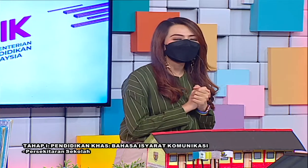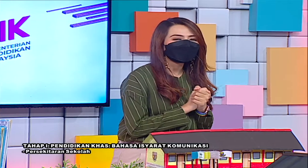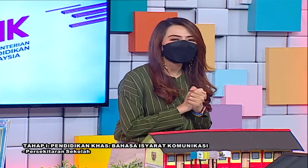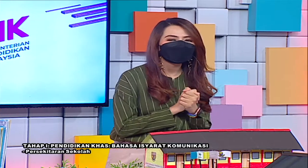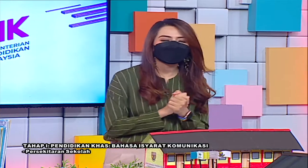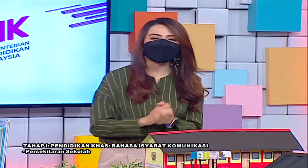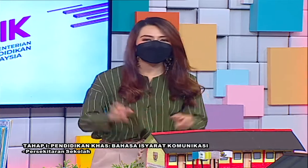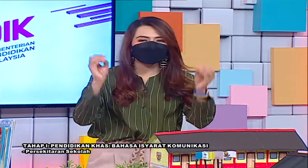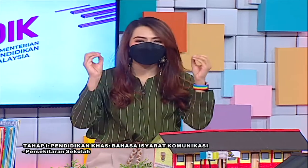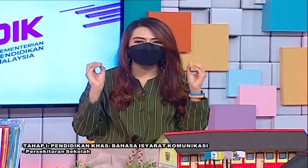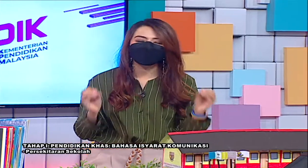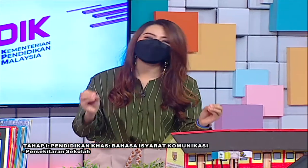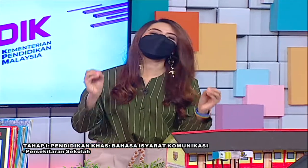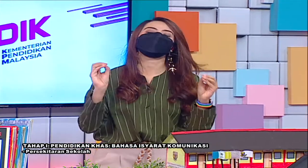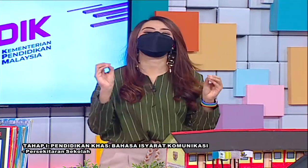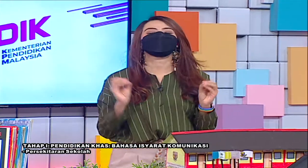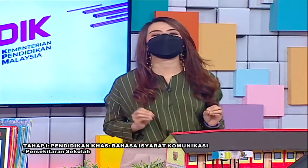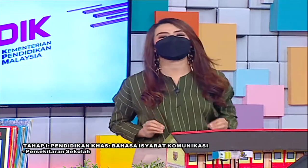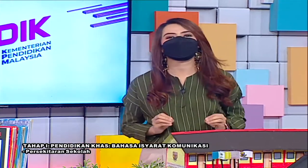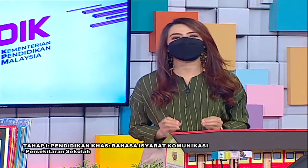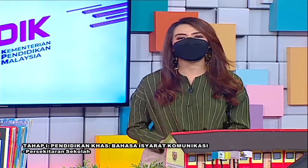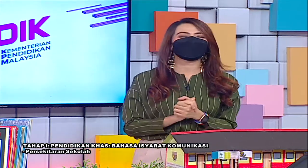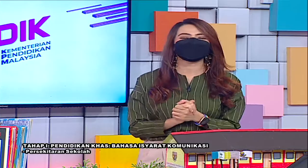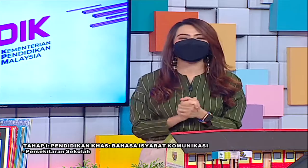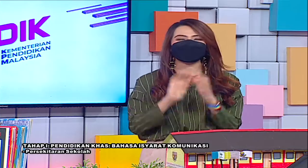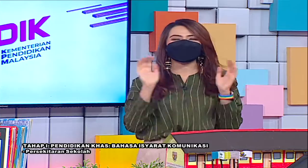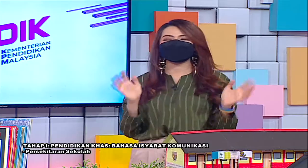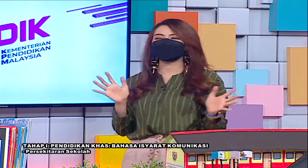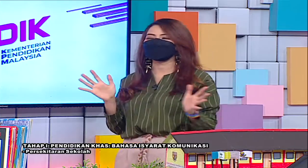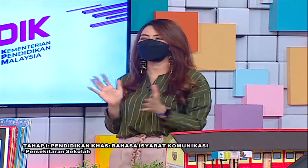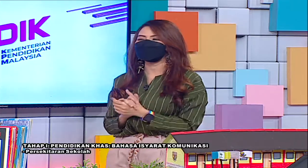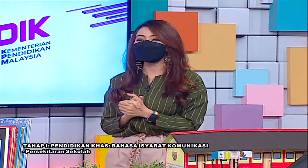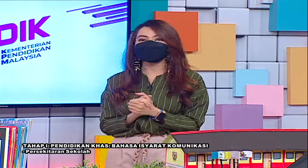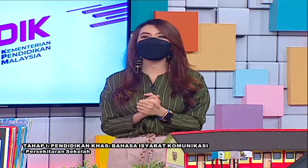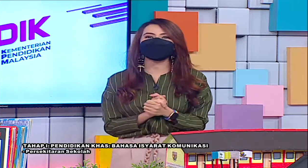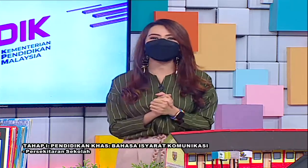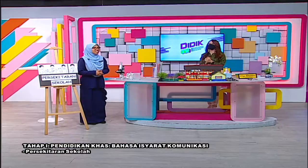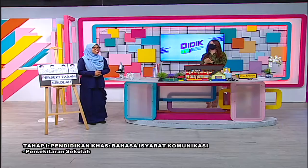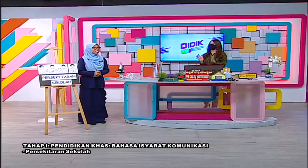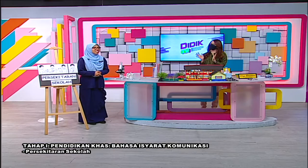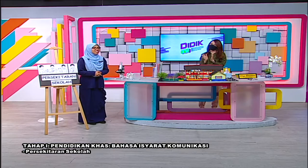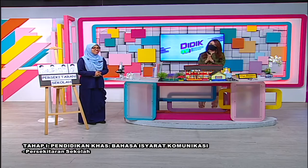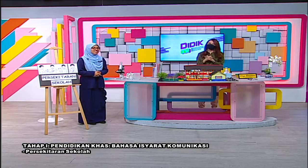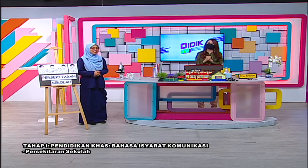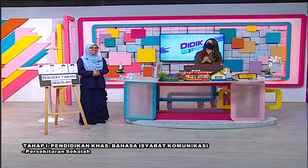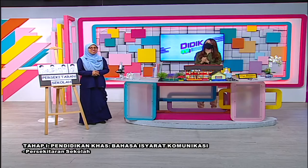Sekarang kerana kita dah nak mula dah pembelajaran kita bersama dengan Kak Eli di sini dan juga cikgu yang manis sangat,